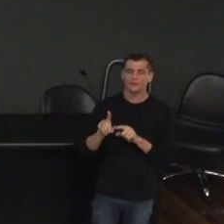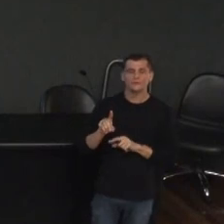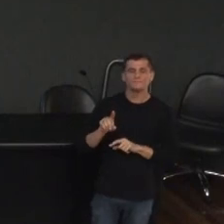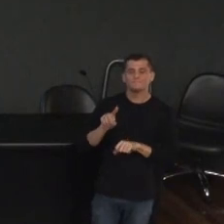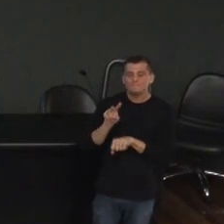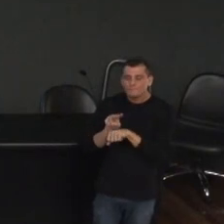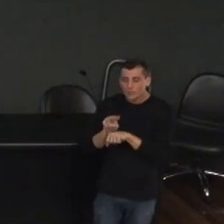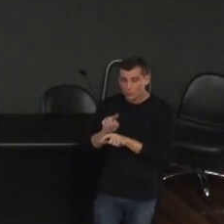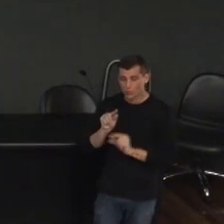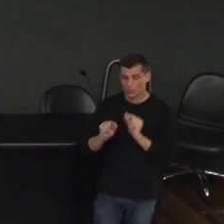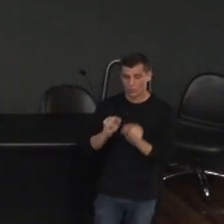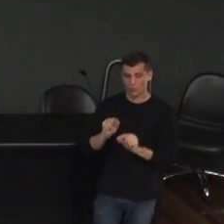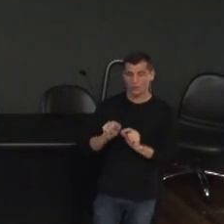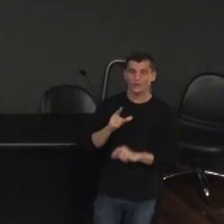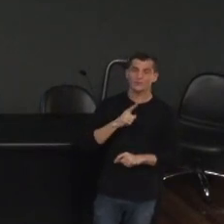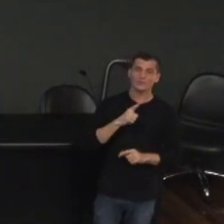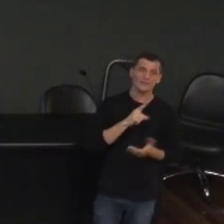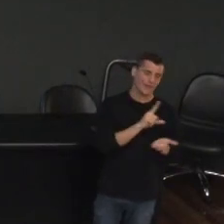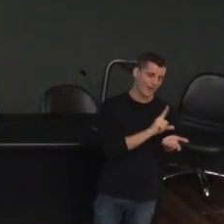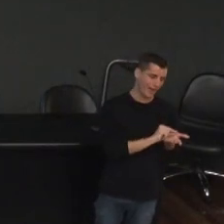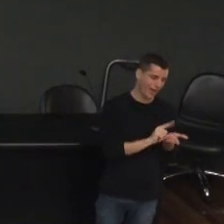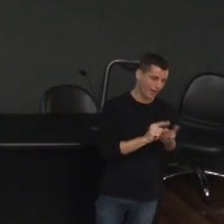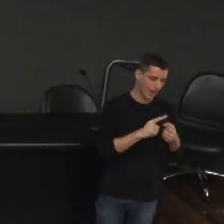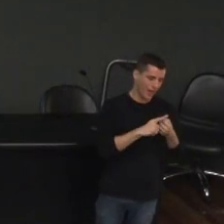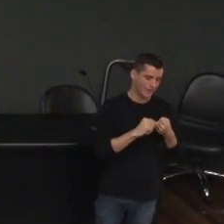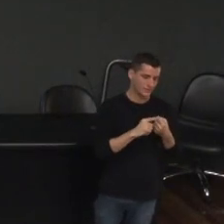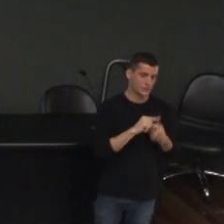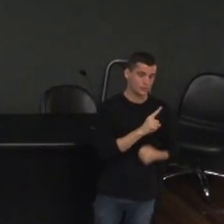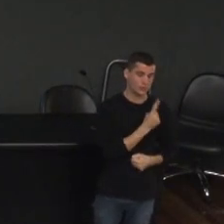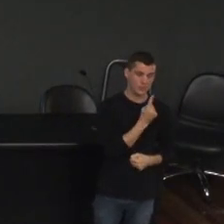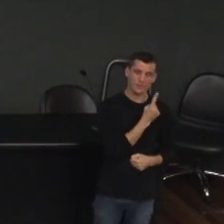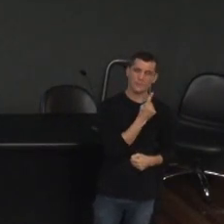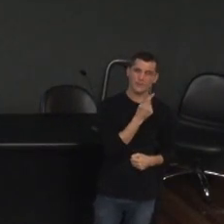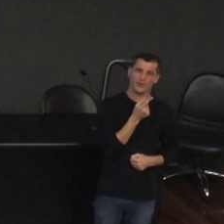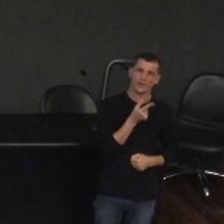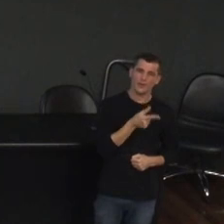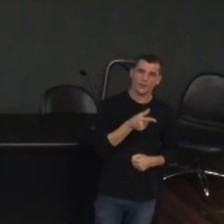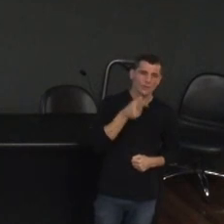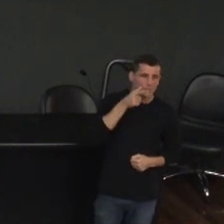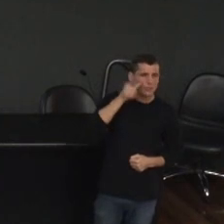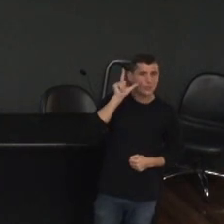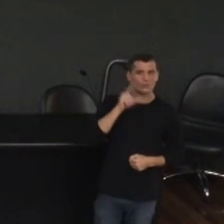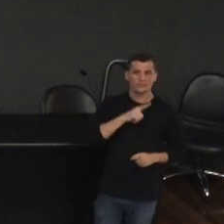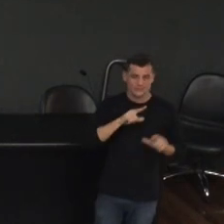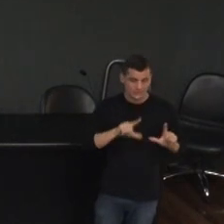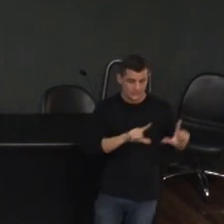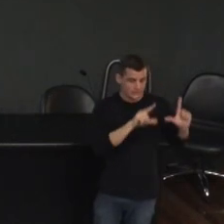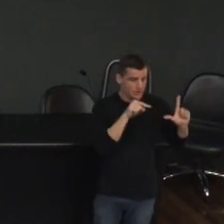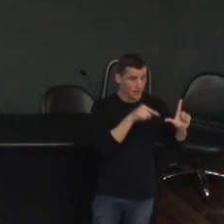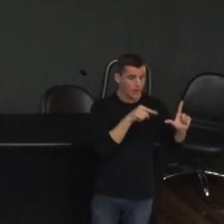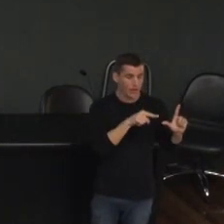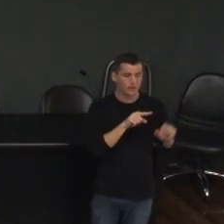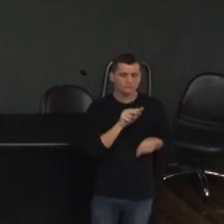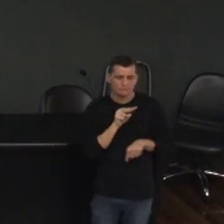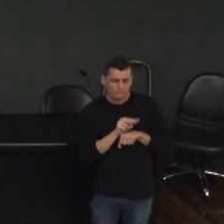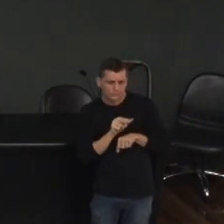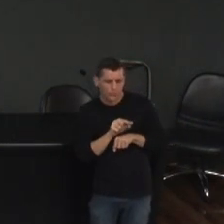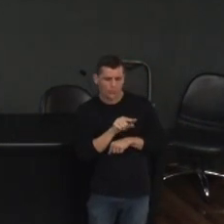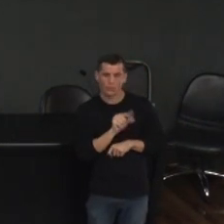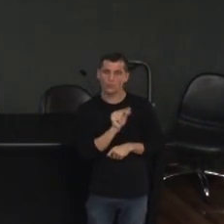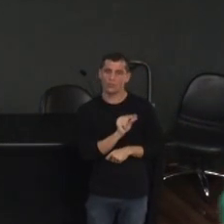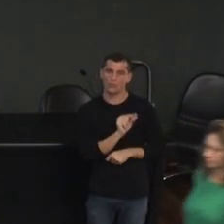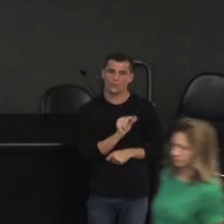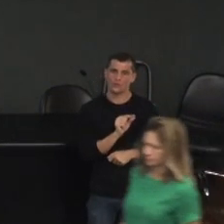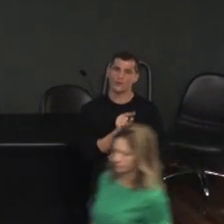do artigo primeiro o primeiro slide que eu passei ontem que que é LGBT quer proteger proteger os direitos e